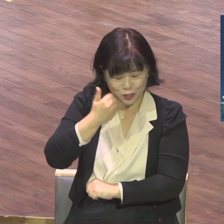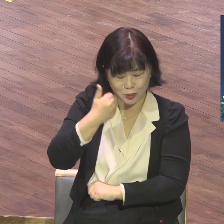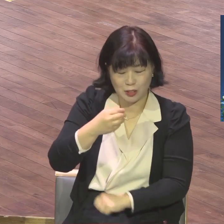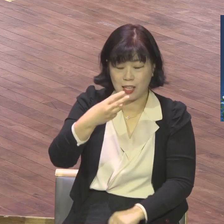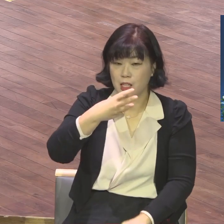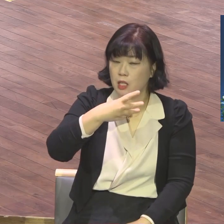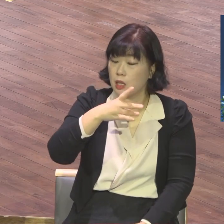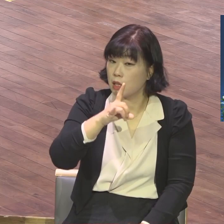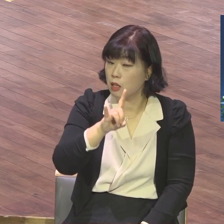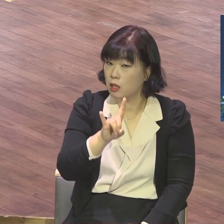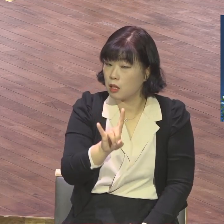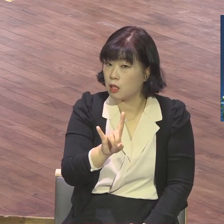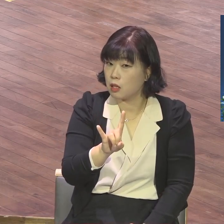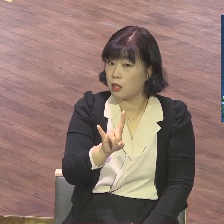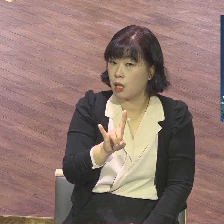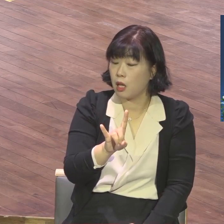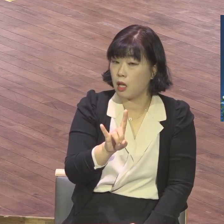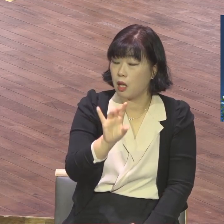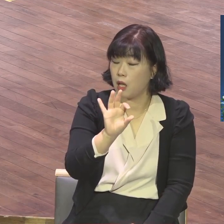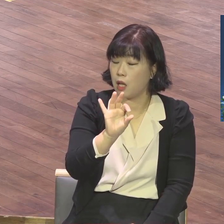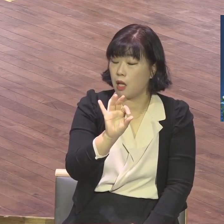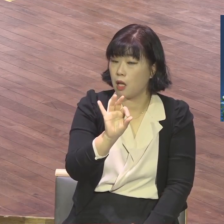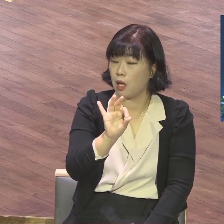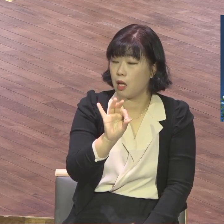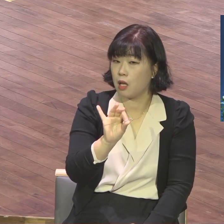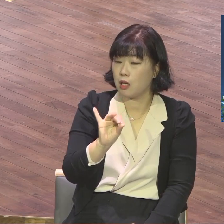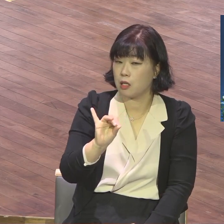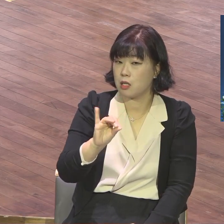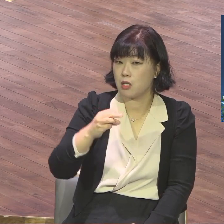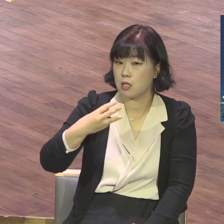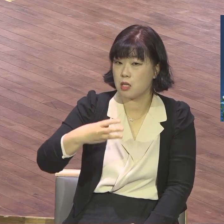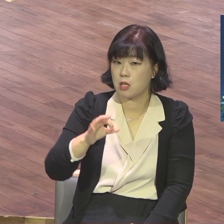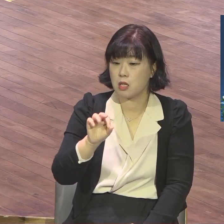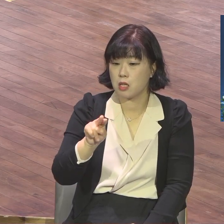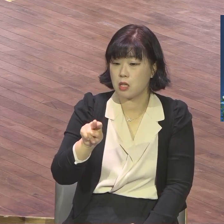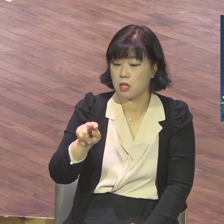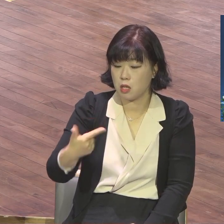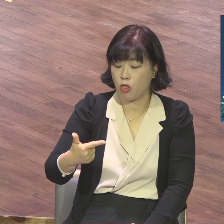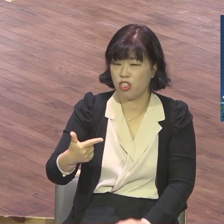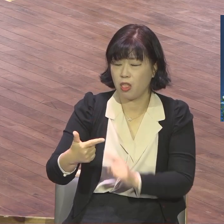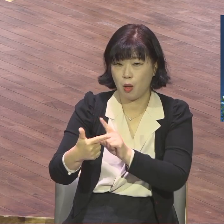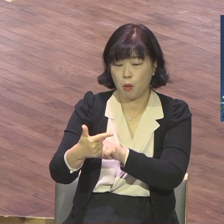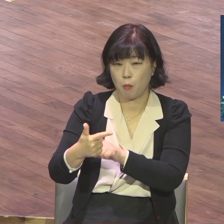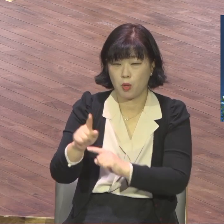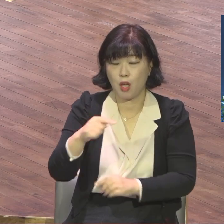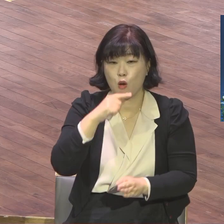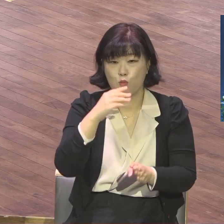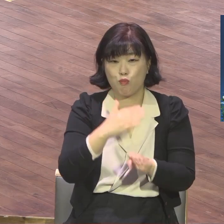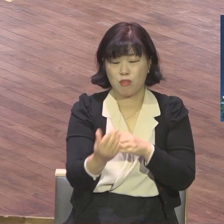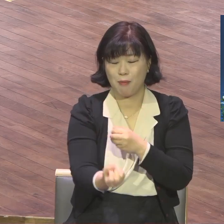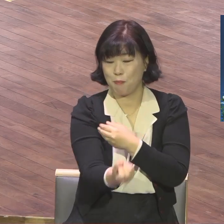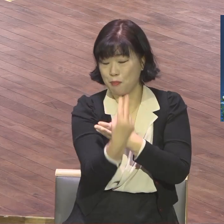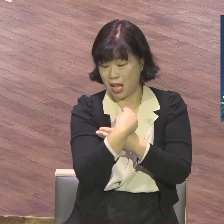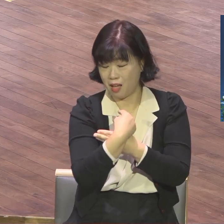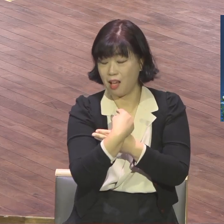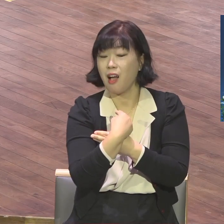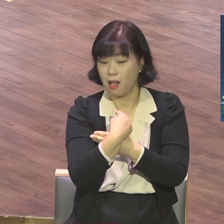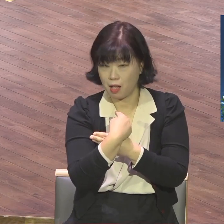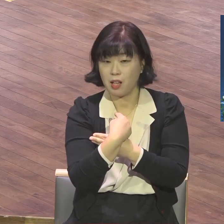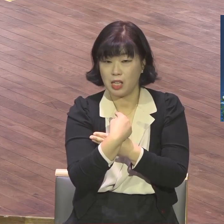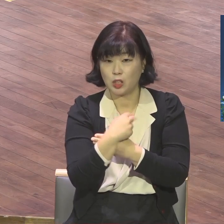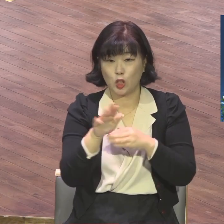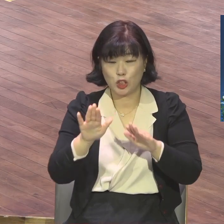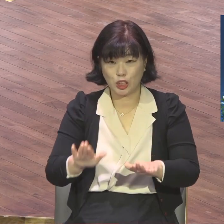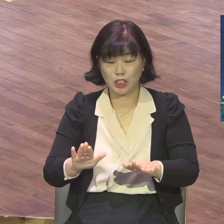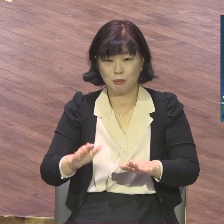태영호는 여러분 잘 아시잖아요. 탈북 한 분이고 강남에서 국회의원인데 교회를 지금 잘 강남